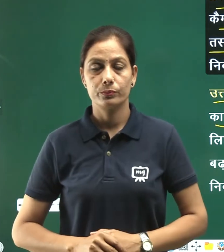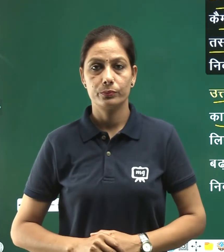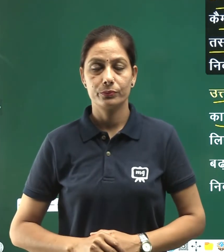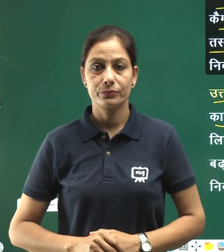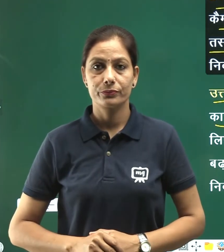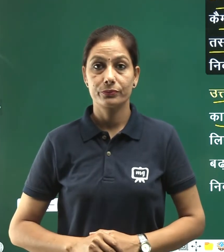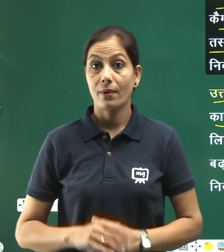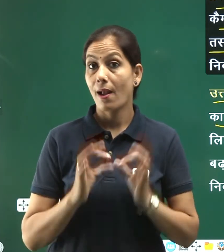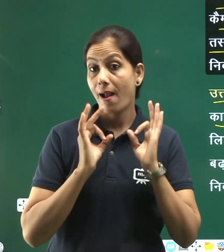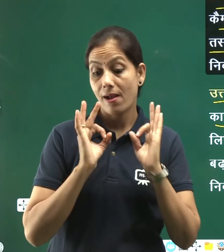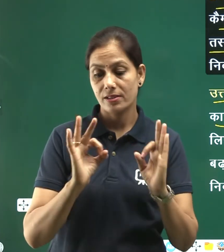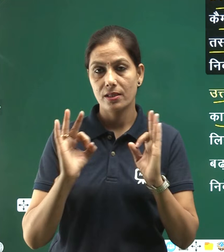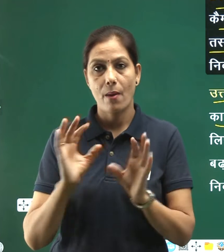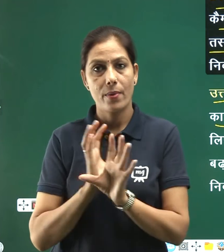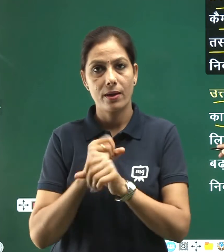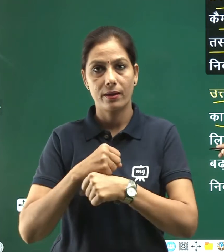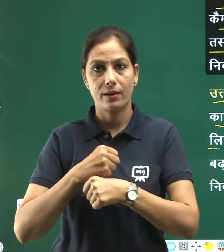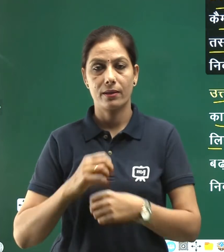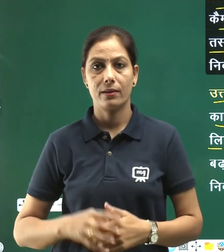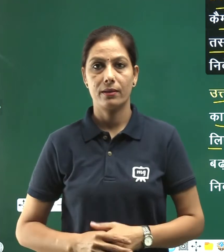रोचक बनाने के लिए